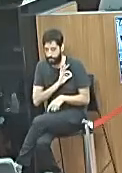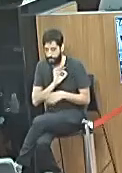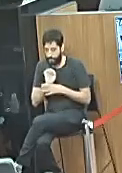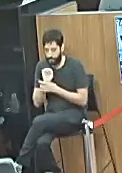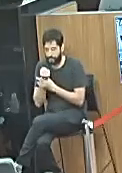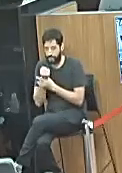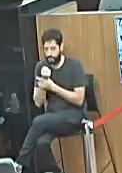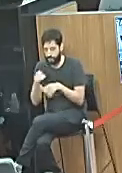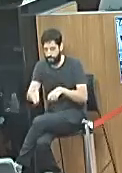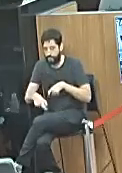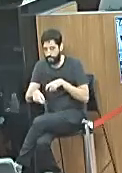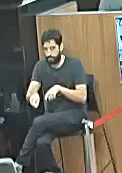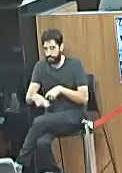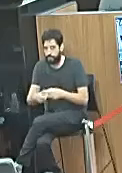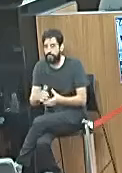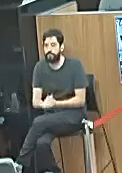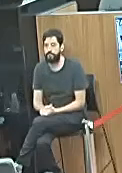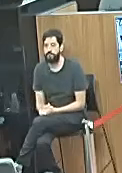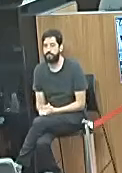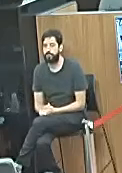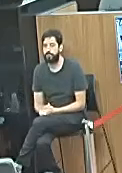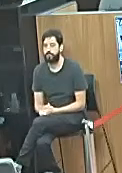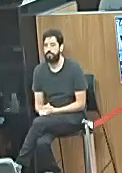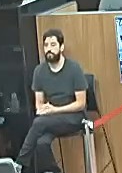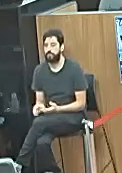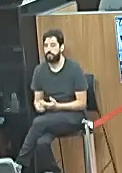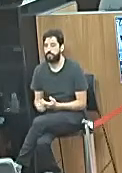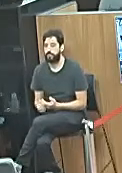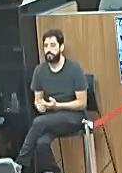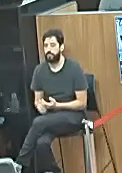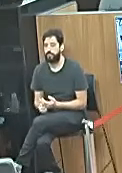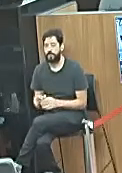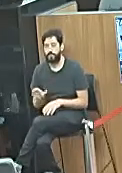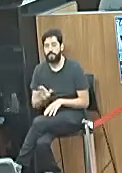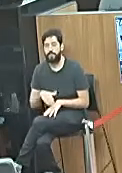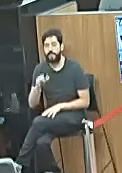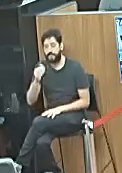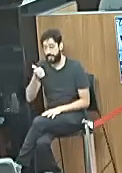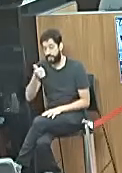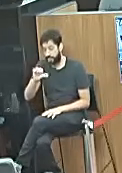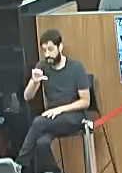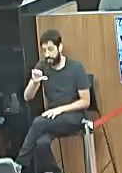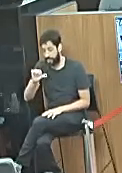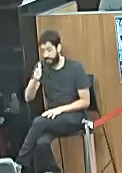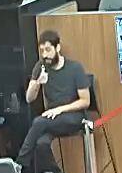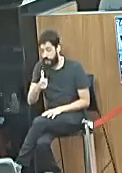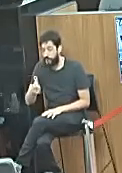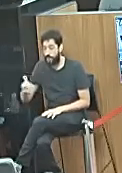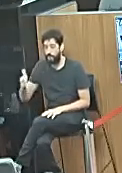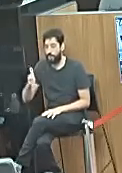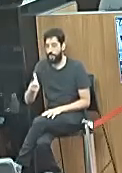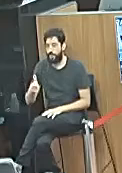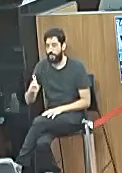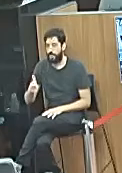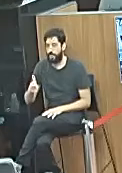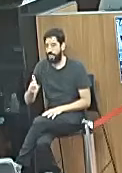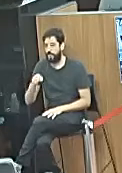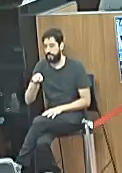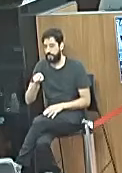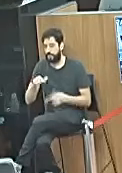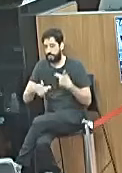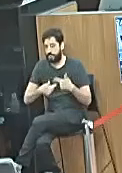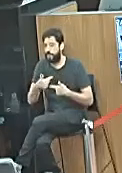segurança rural doutora daniela colocou para mais 19 localidades desprovidos de